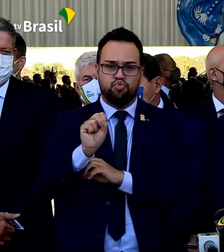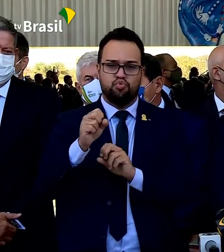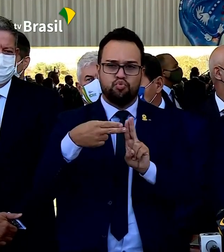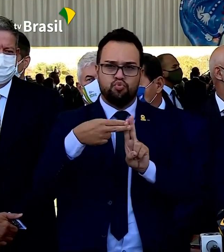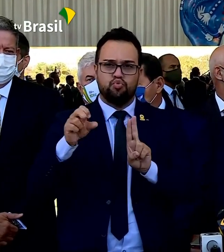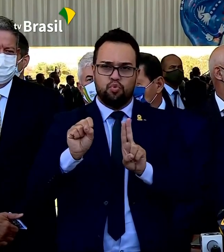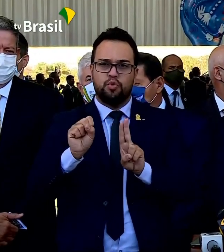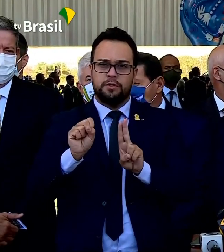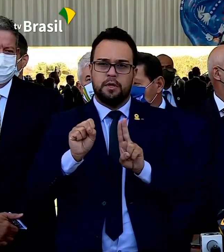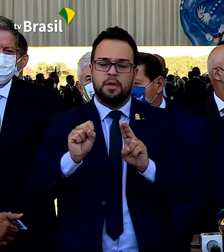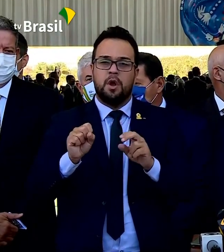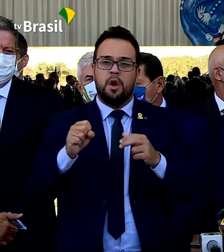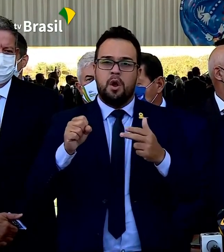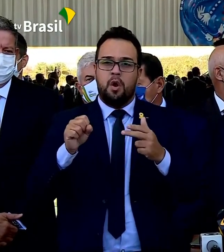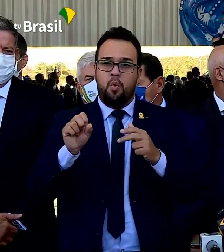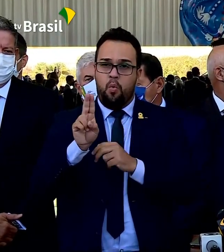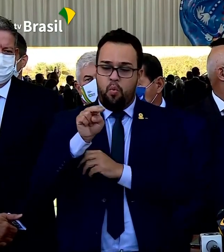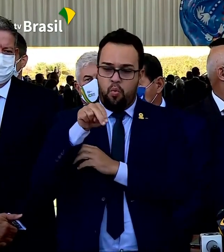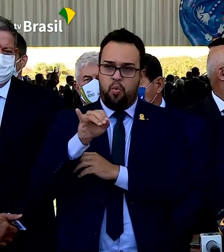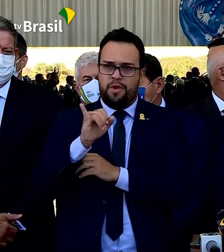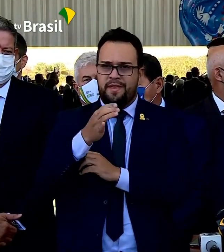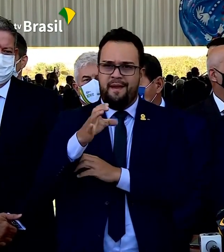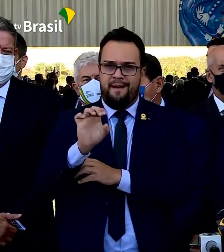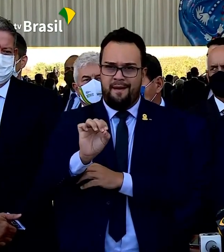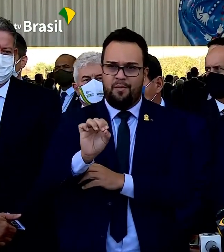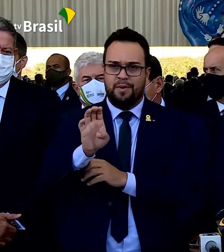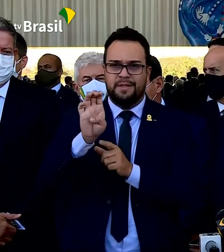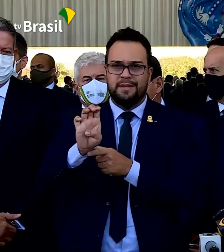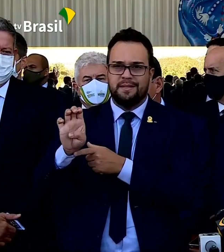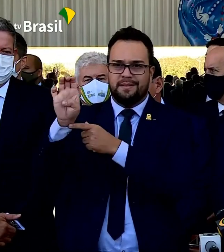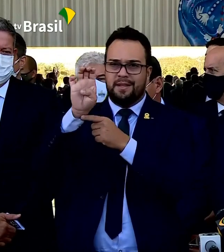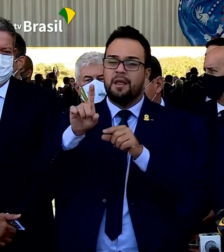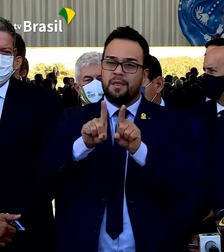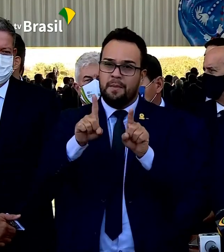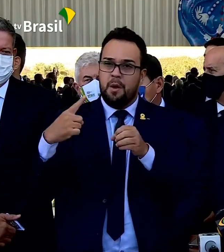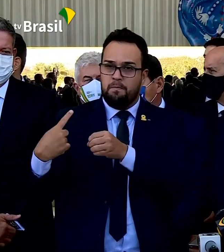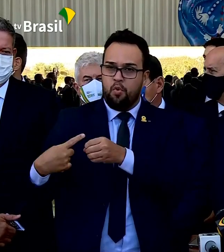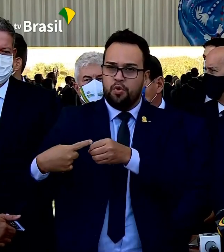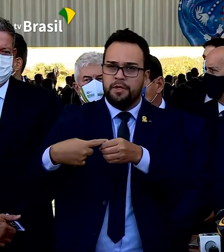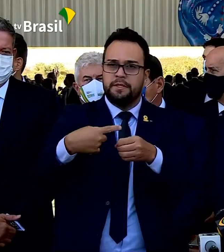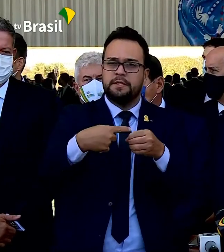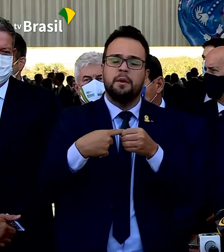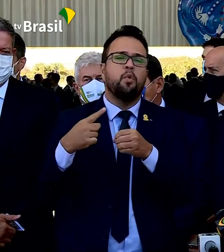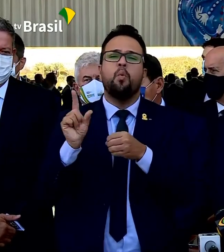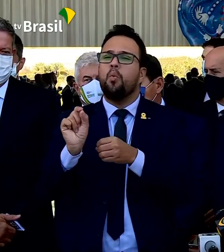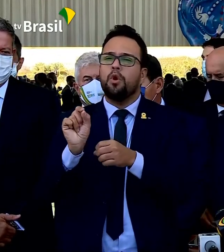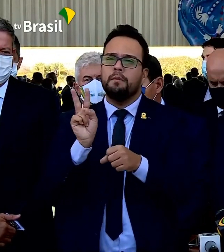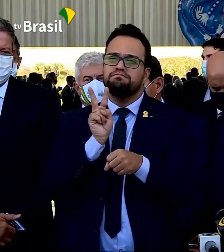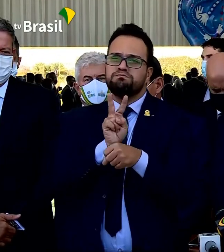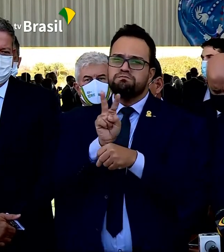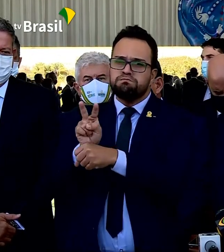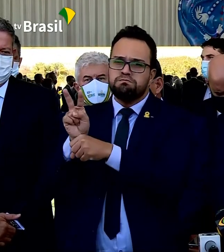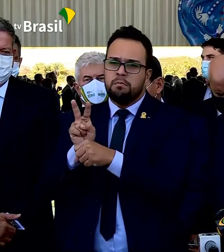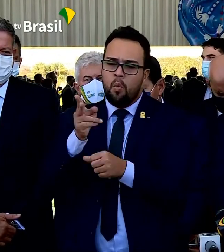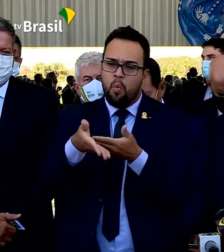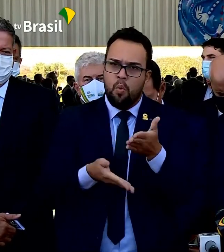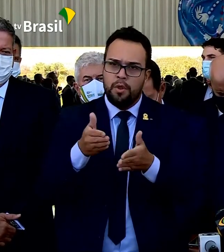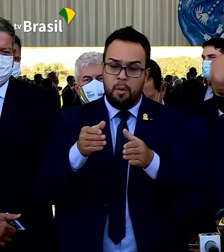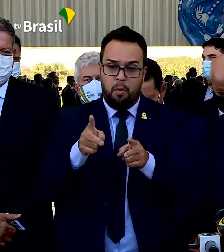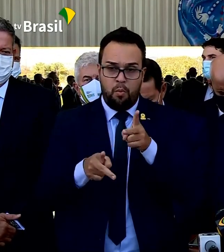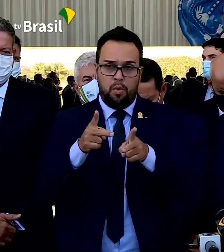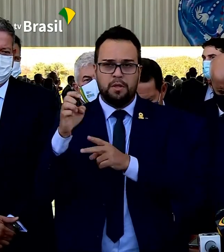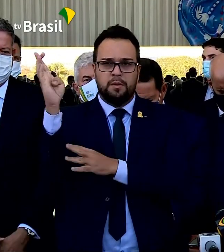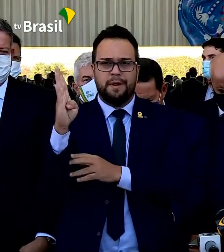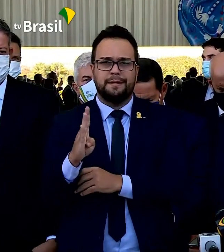União, Estados e Municípios, para prover à população brasileira, com agilidade, uma campanha